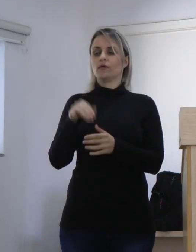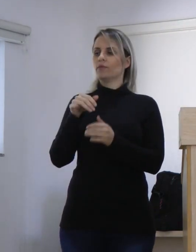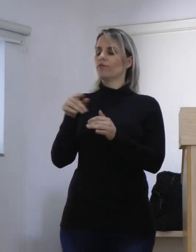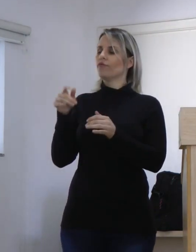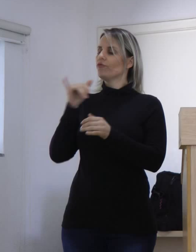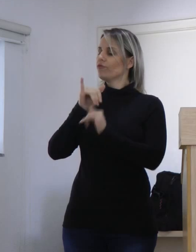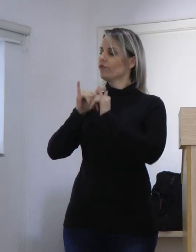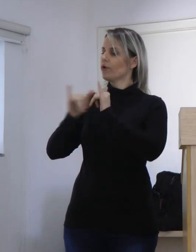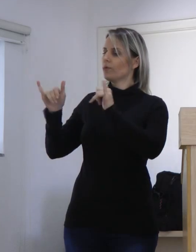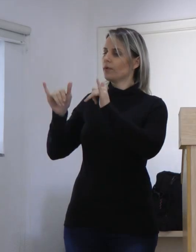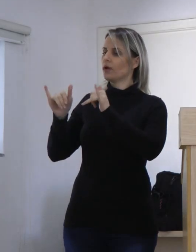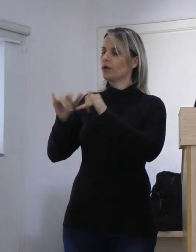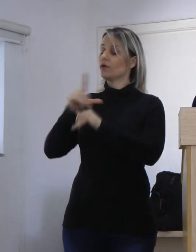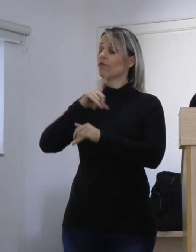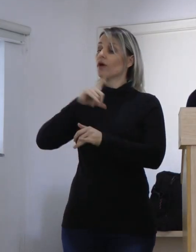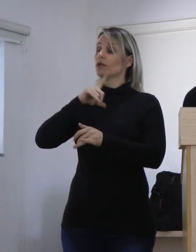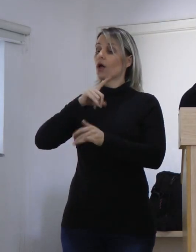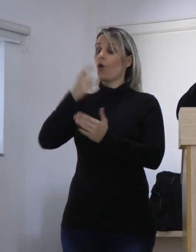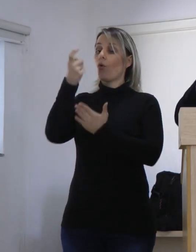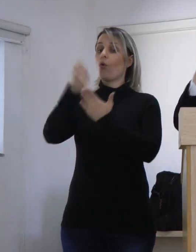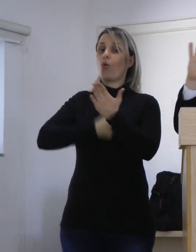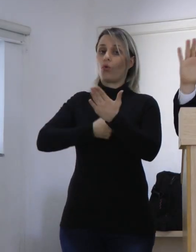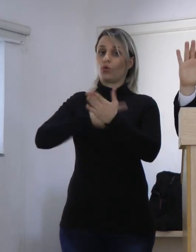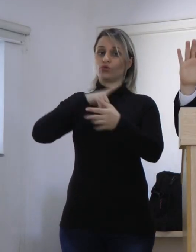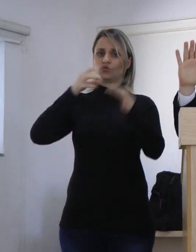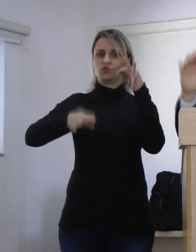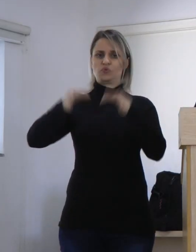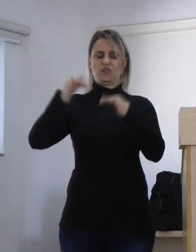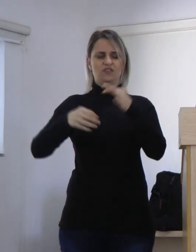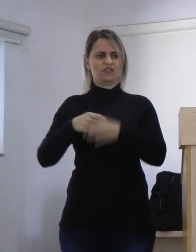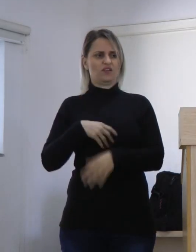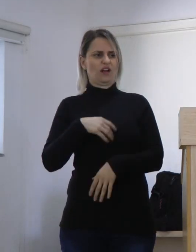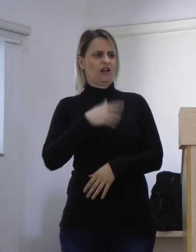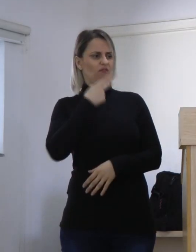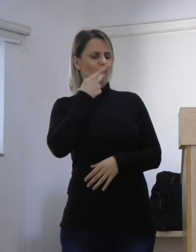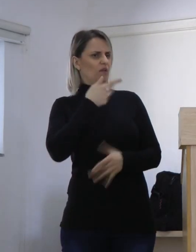juiz. Ele